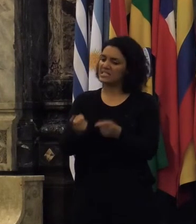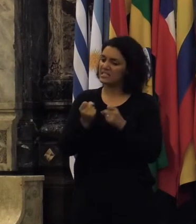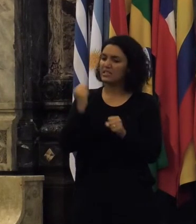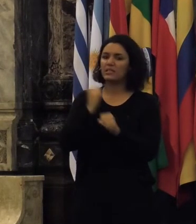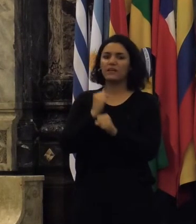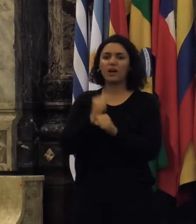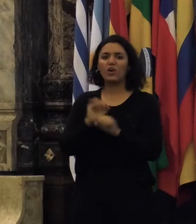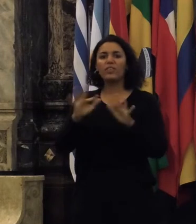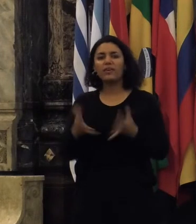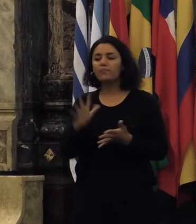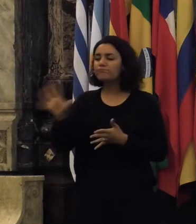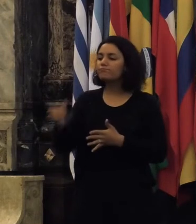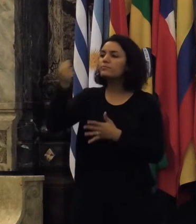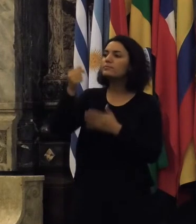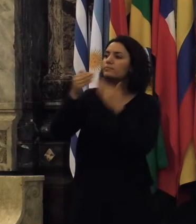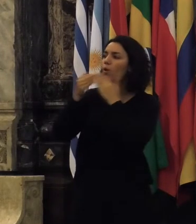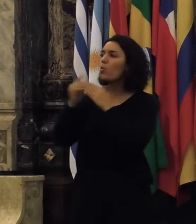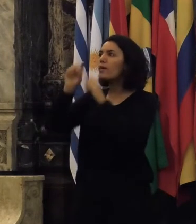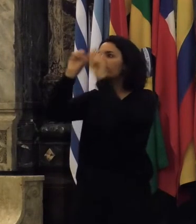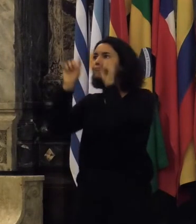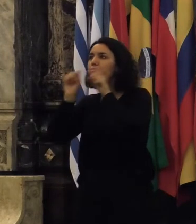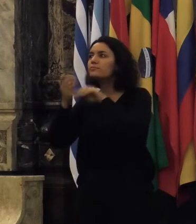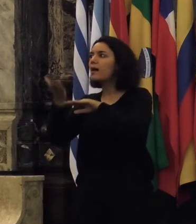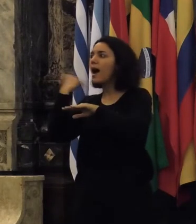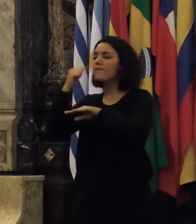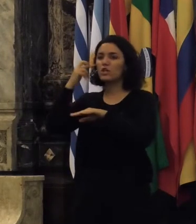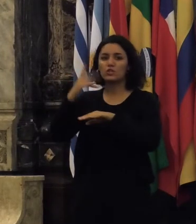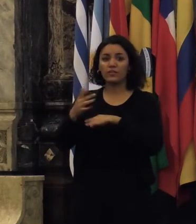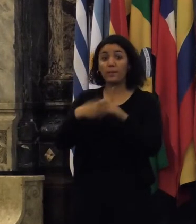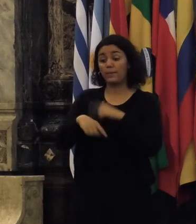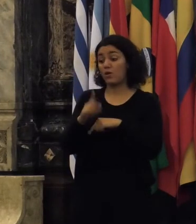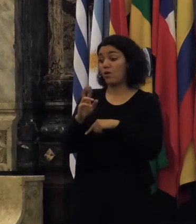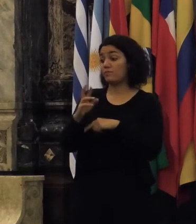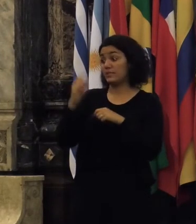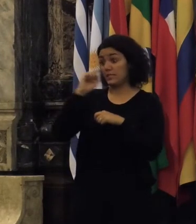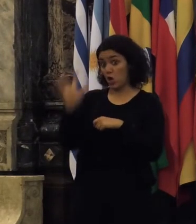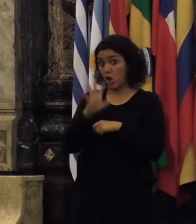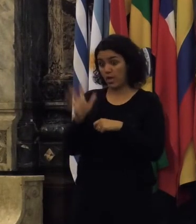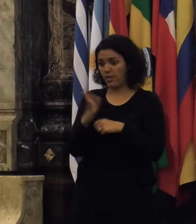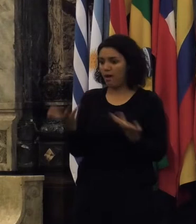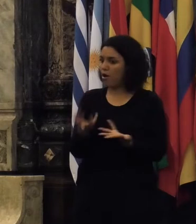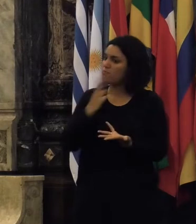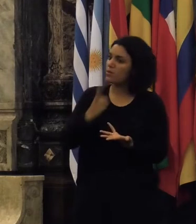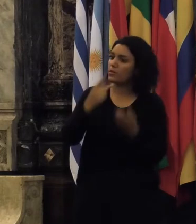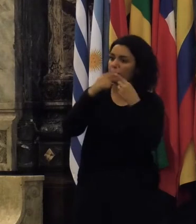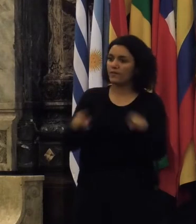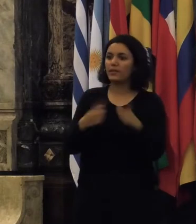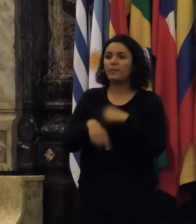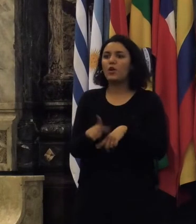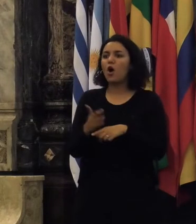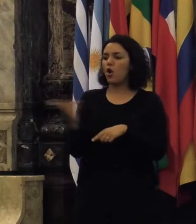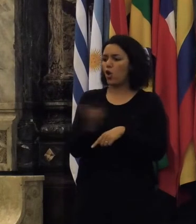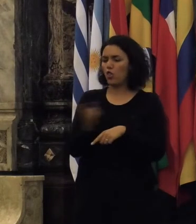recuperar preguntas filosóficas que la psicología va a responder de otra manera. Pero es imposible cortar ese vínculo, como sería imposible